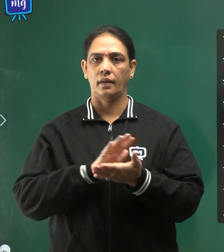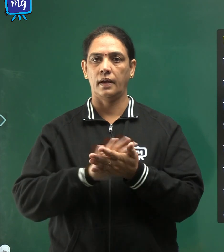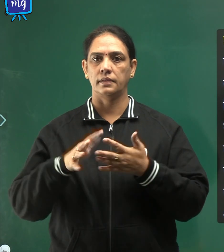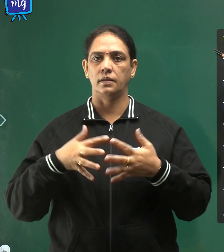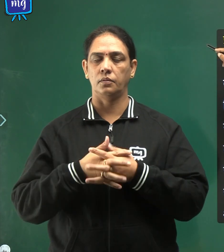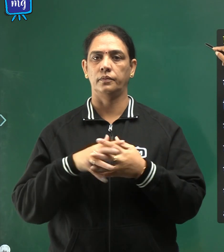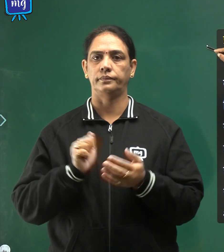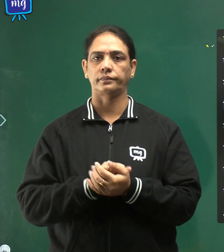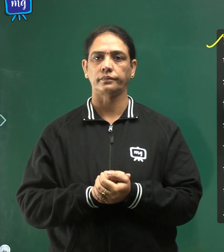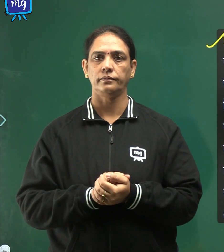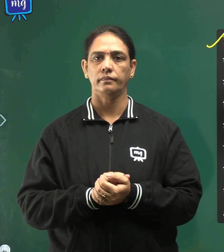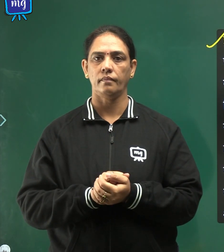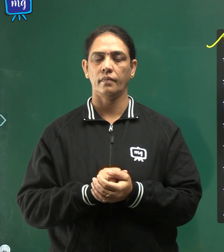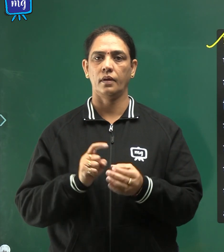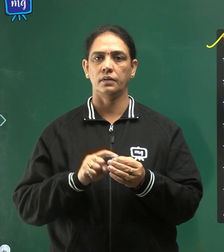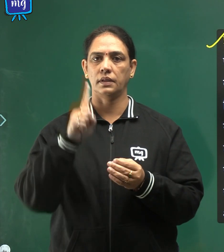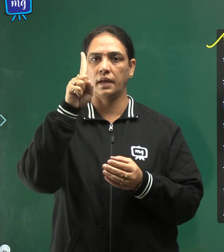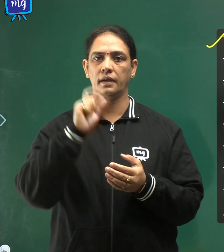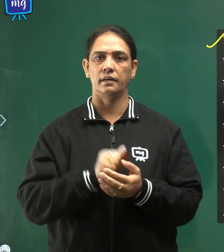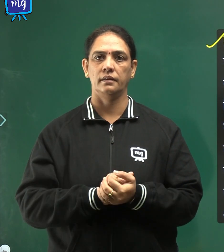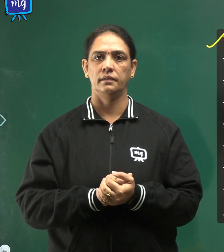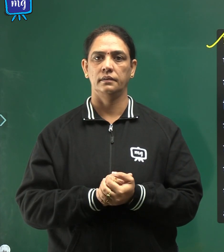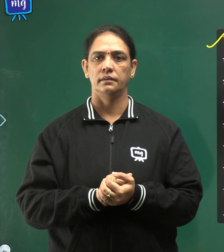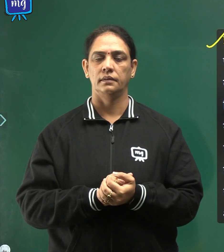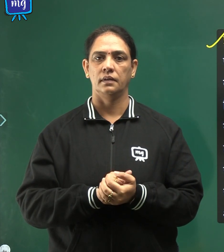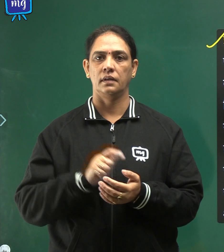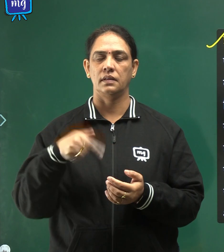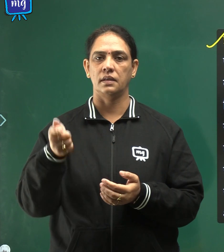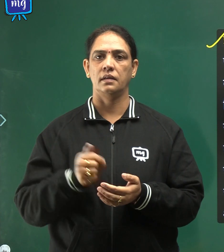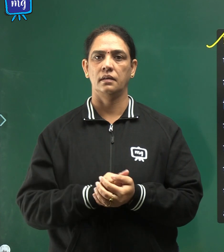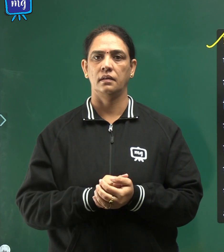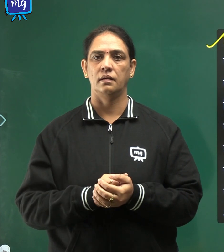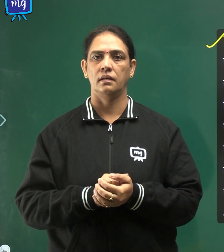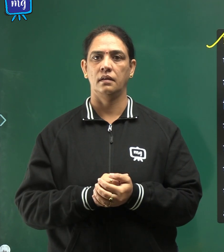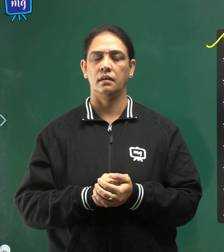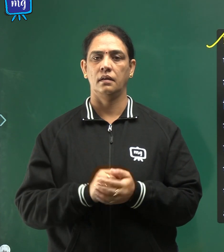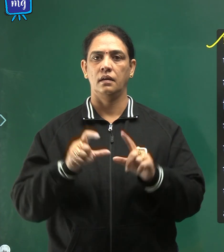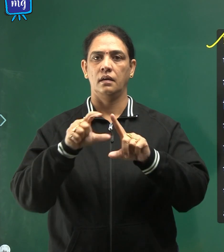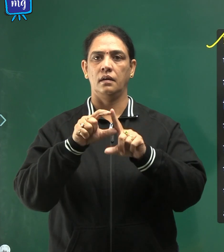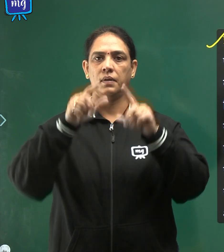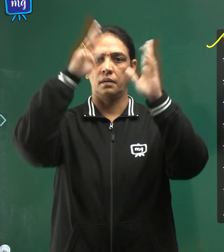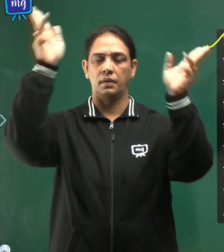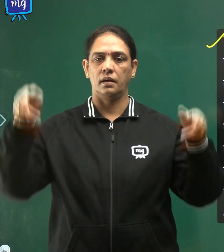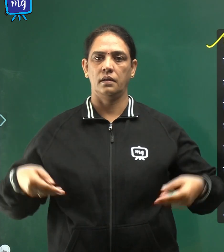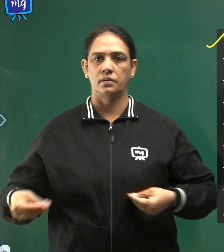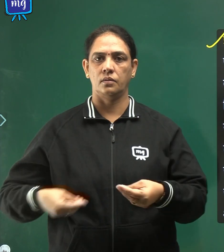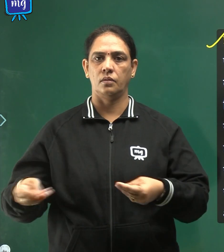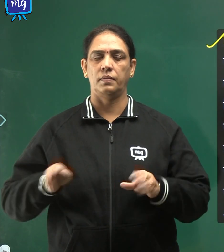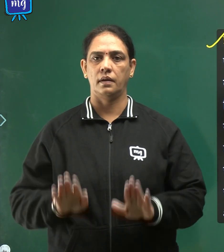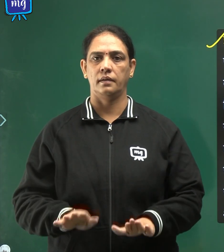होमवर्क। प्रश्न 1, किसी विभागीय स्टोर पर